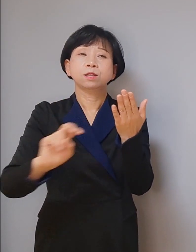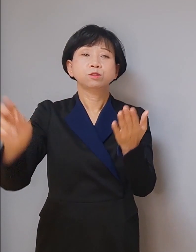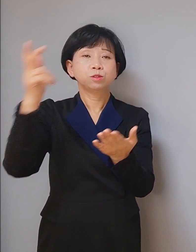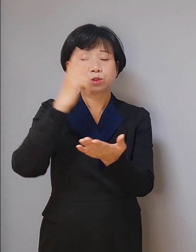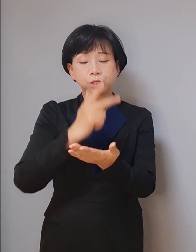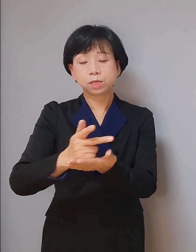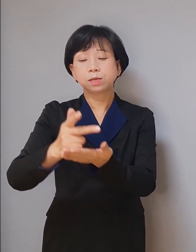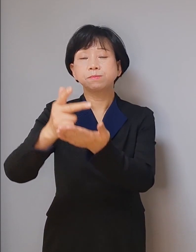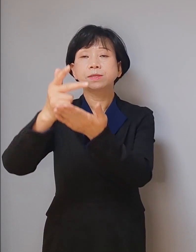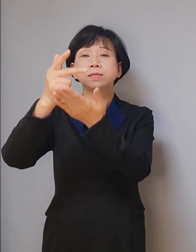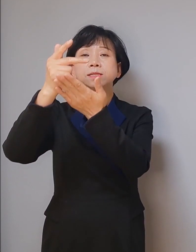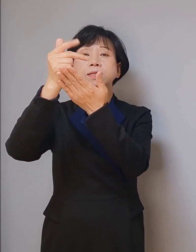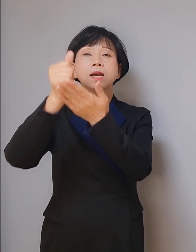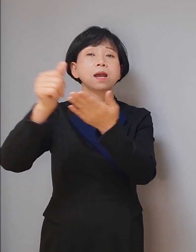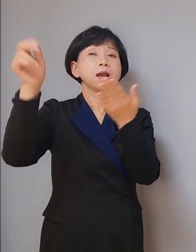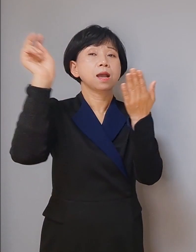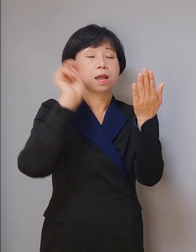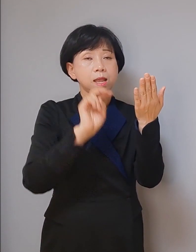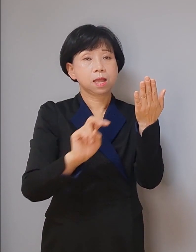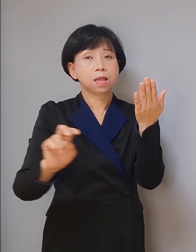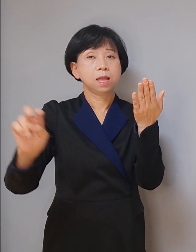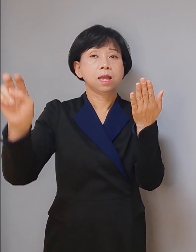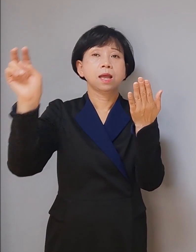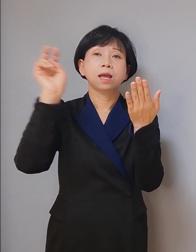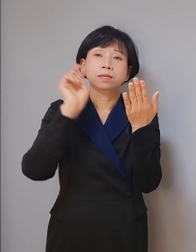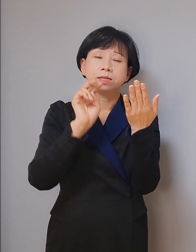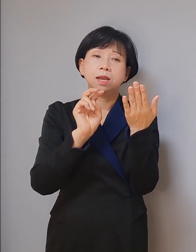찬양 주님을